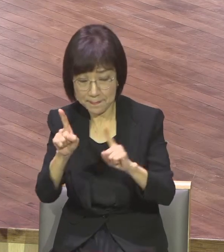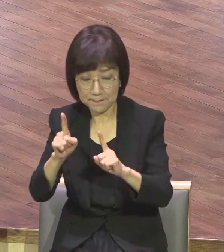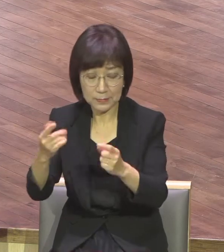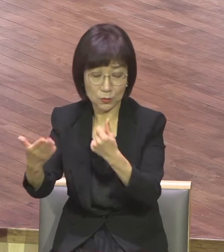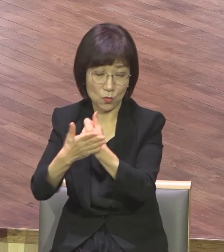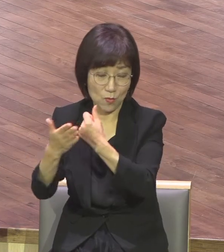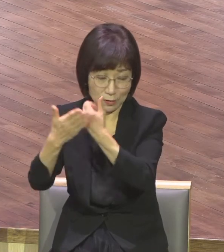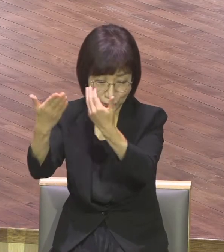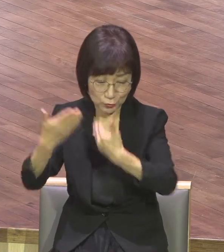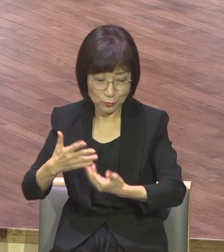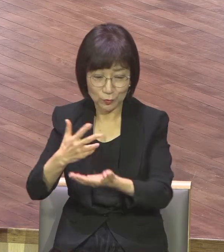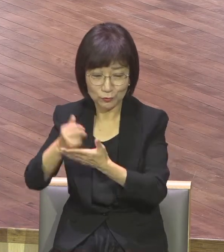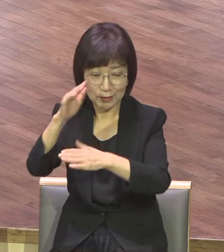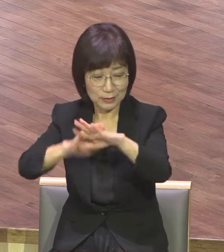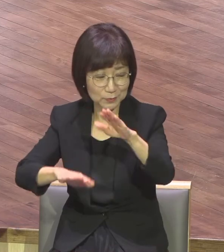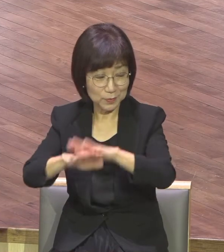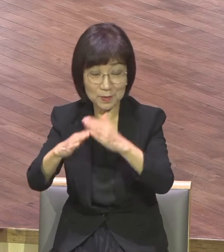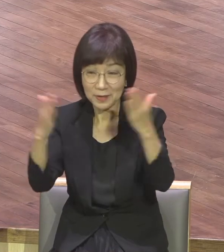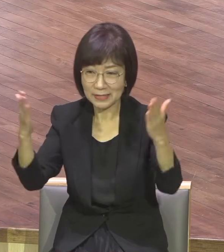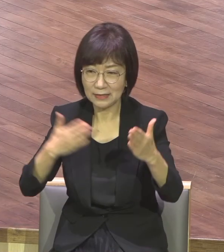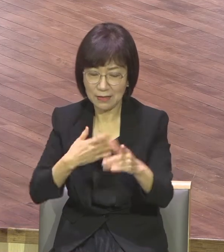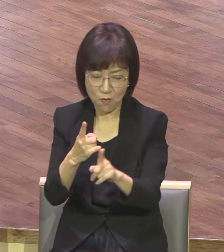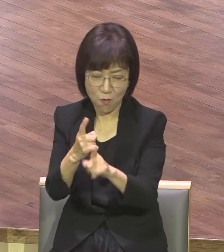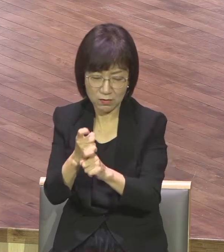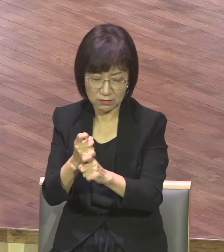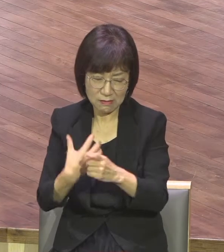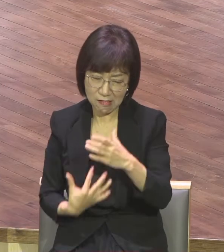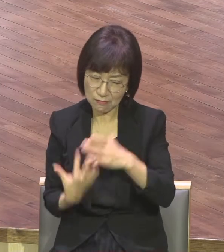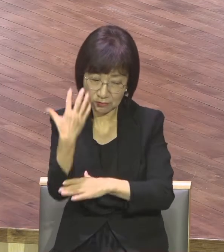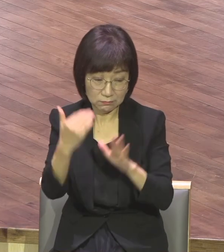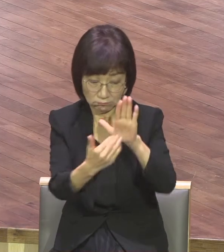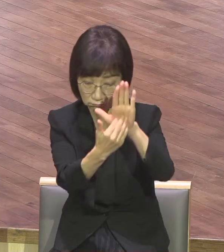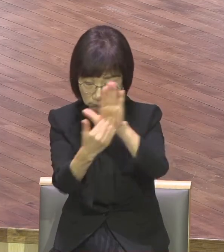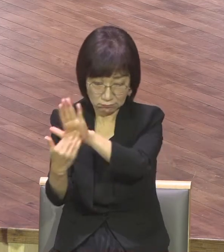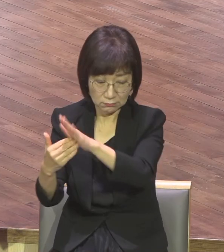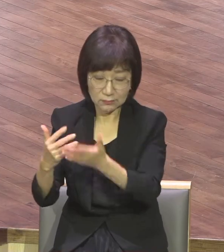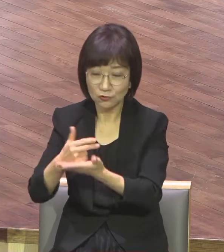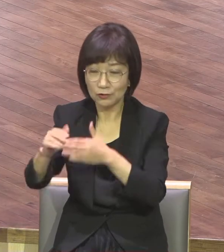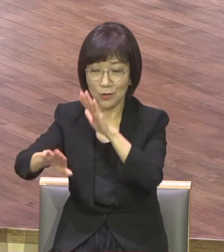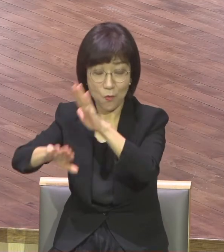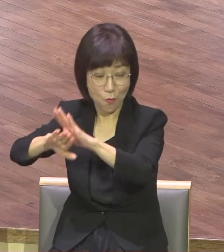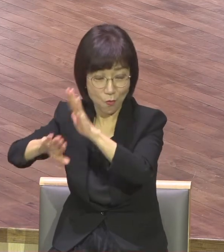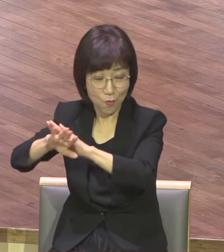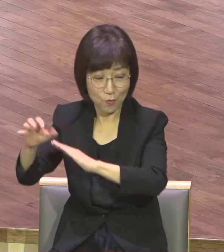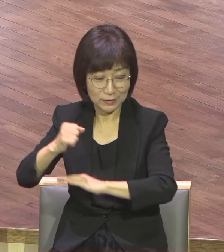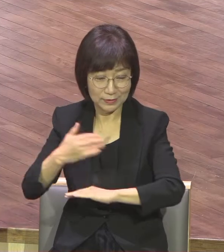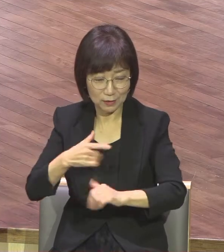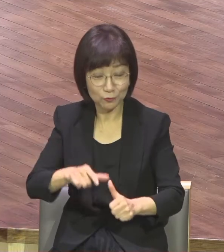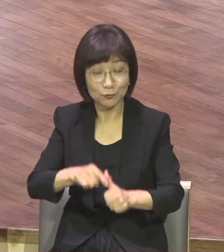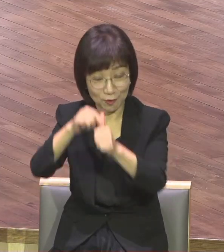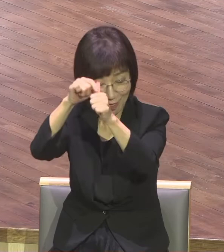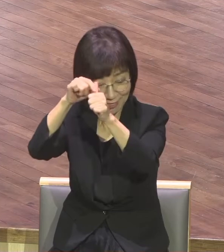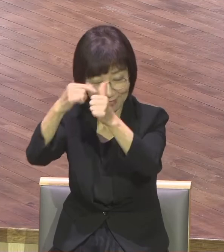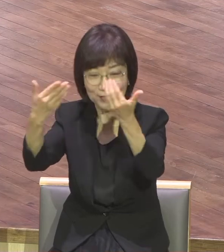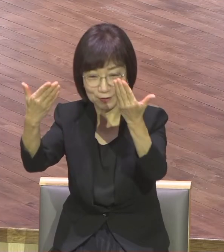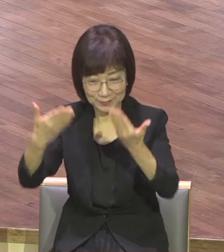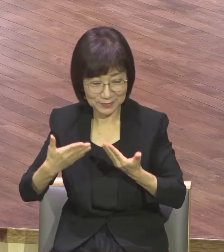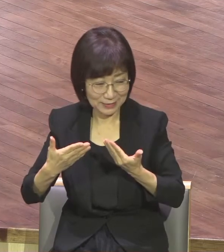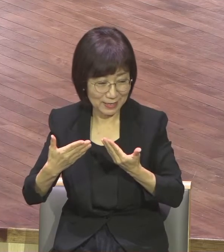하시고 주의 손을 펴사 내 원수들의 분노를 막으시며 주의 오른손으로 나를